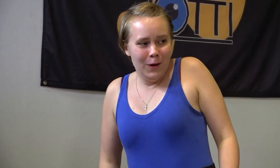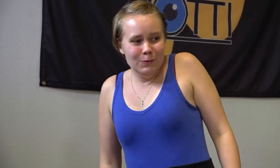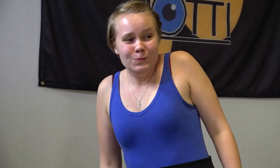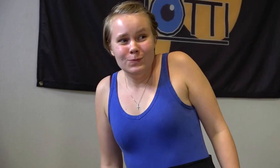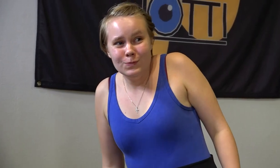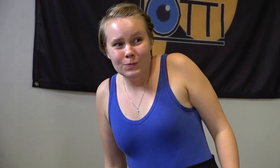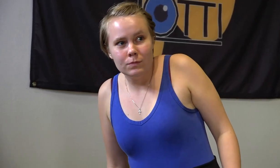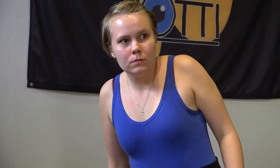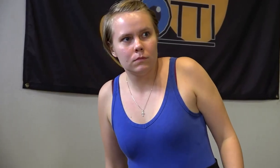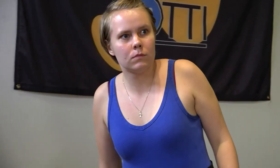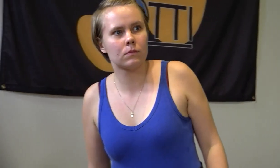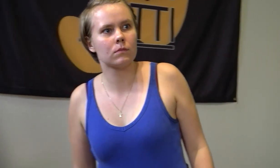Mummo.